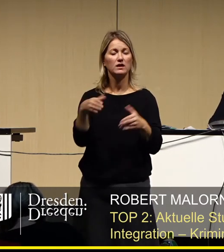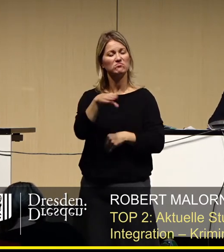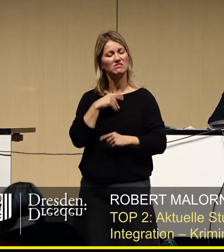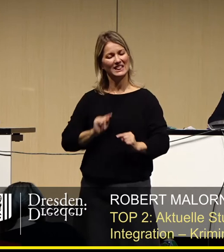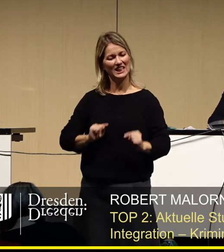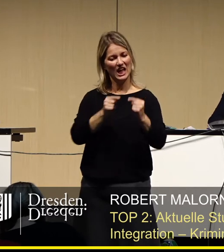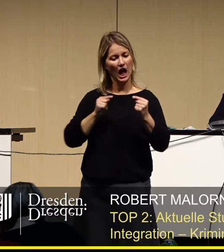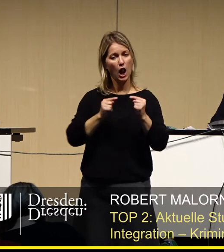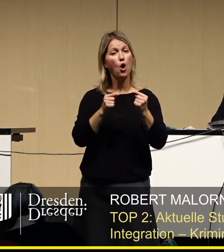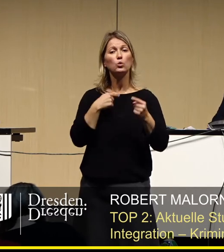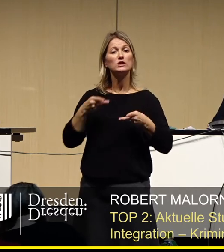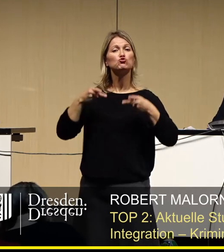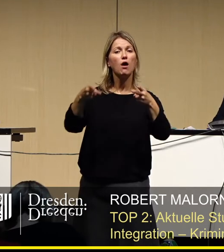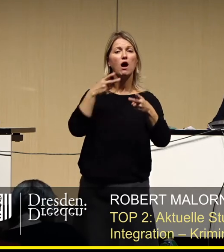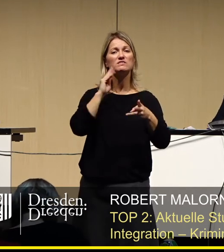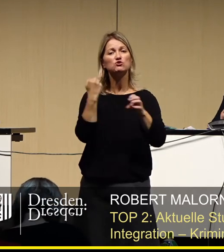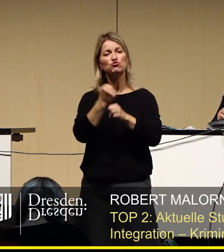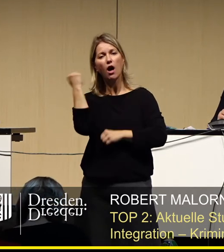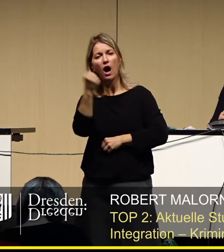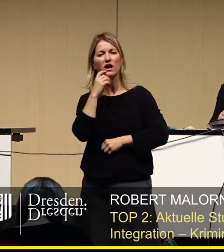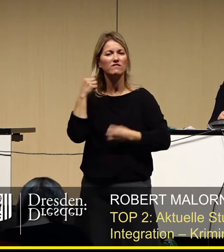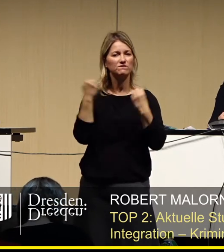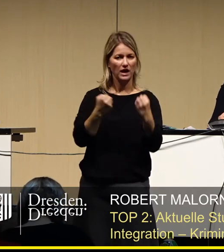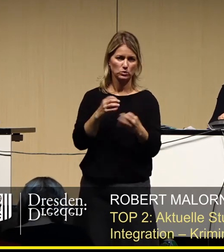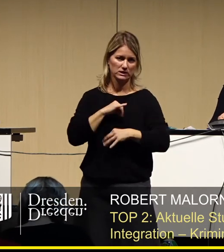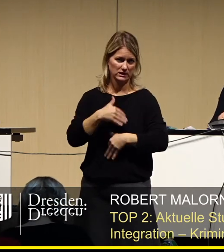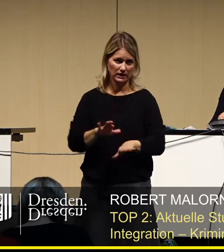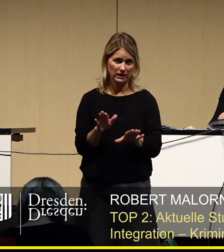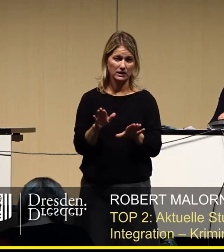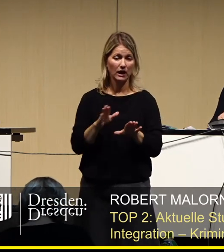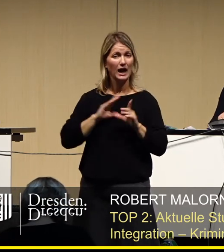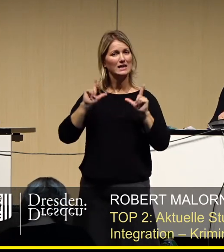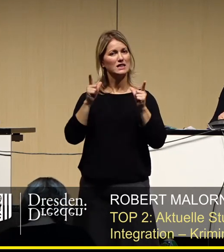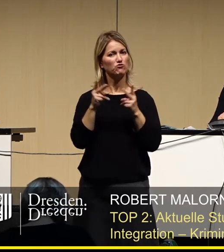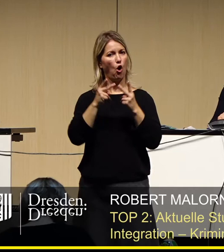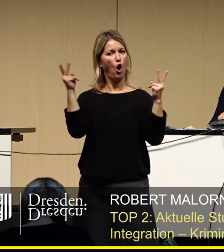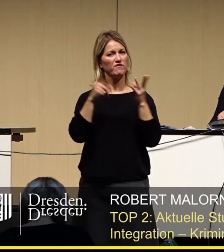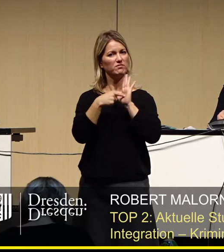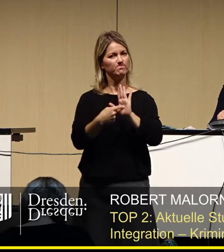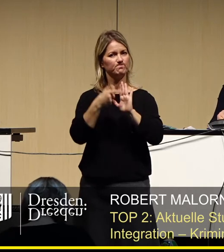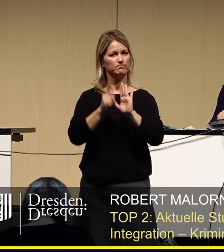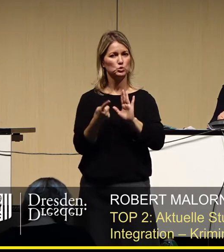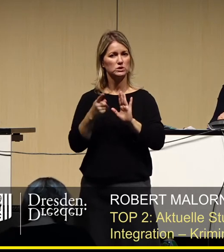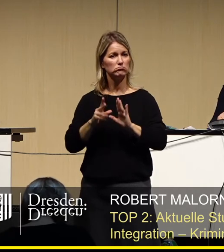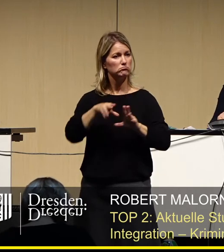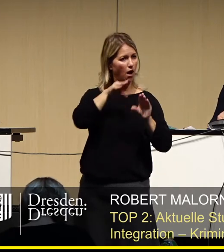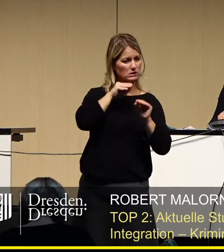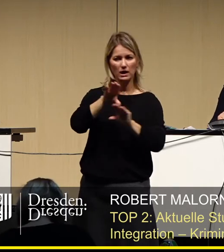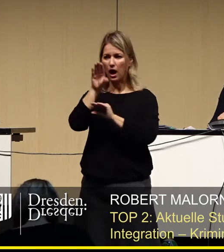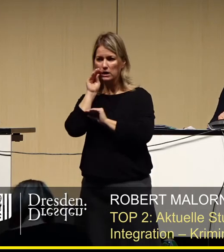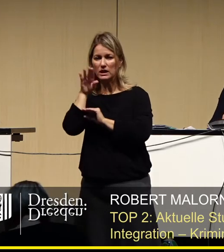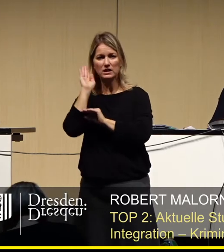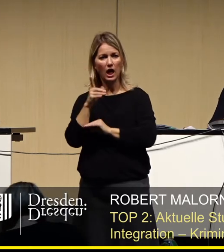nicht auf der Straße mit Fäusten und Steinen. Wir müssen gemeinsam unsere offene Gesellschaft vorleben, mit gegenseitiger Akzeptanz, um unsere Werte zu